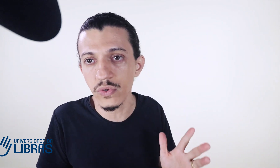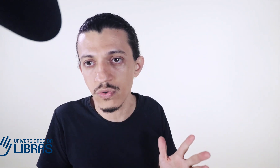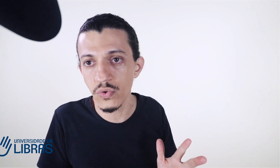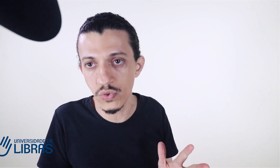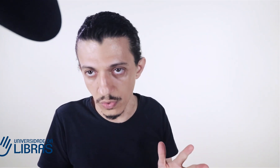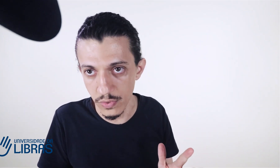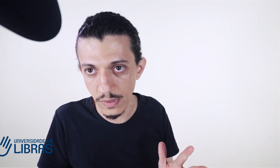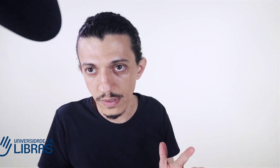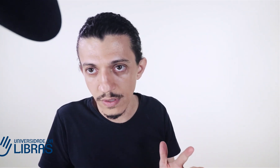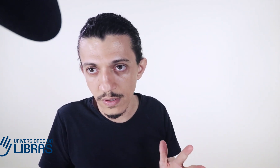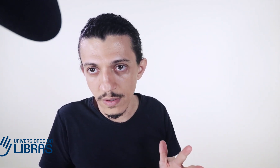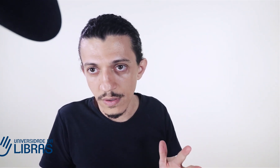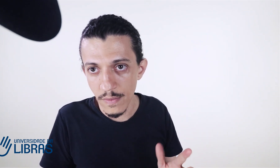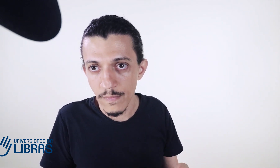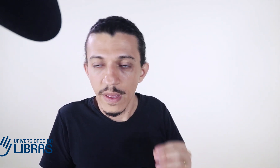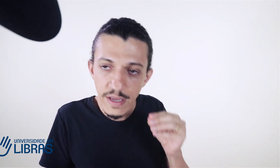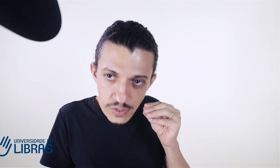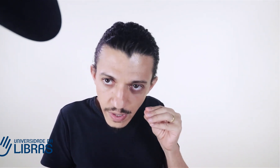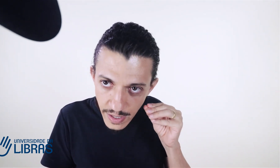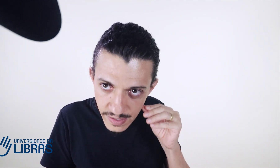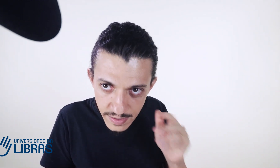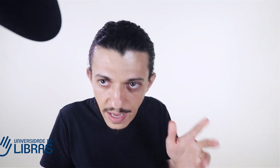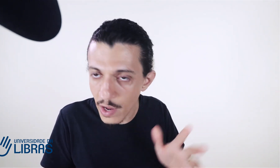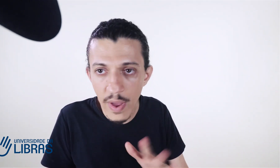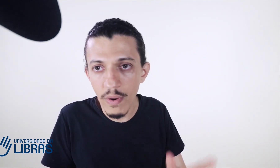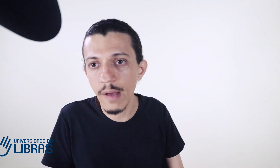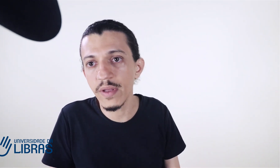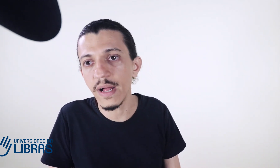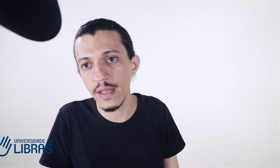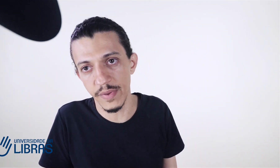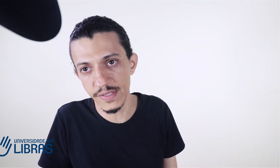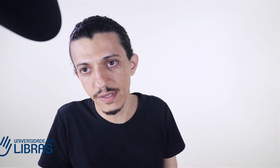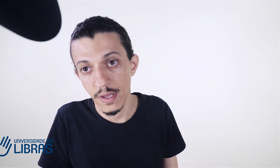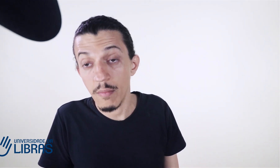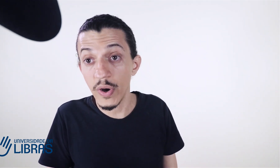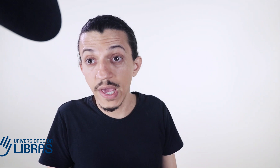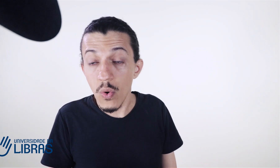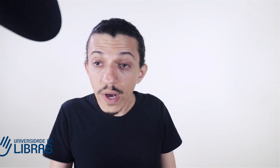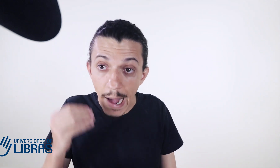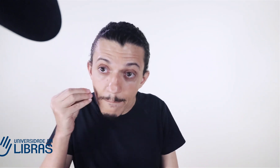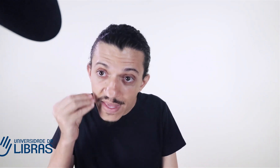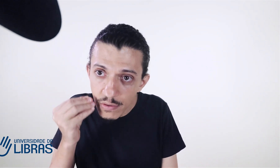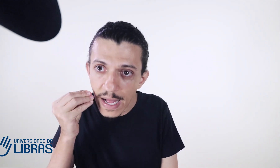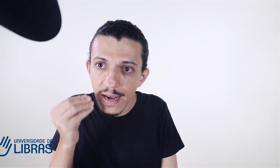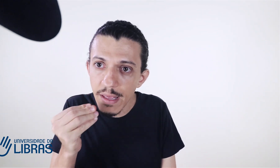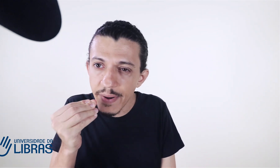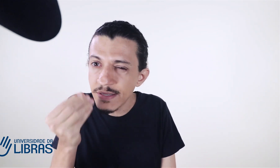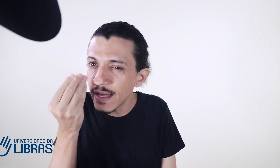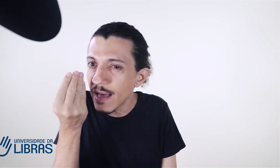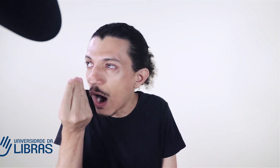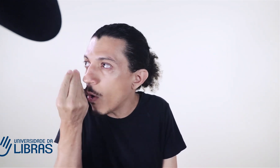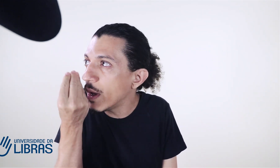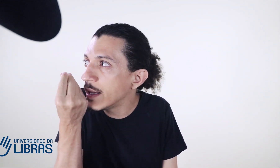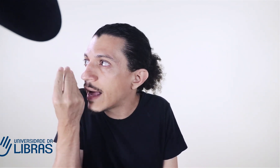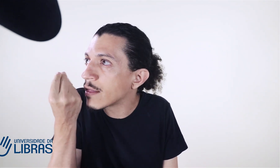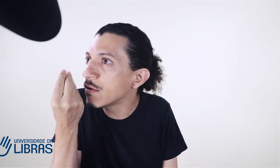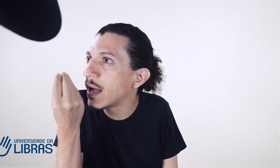com o surdo, isso aí que você está não é o caminho da Libras. Porque o caminho da Libras tem algo ali dentro